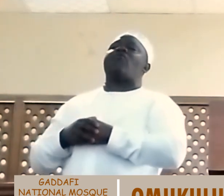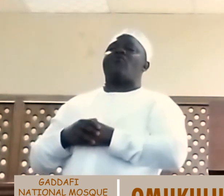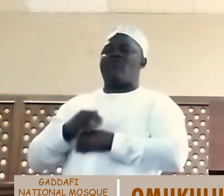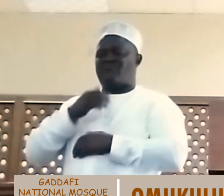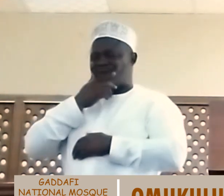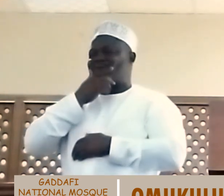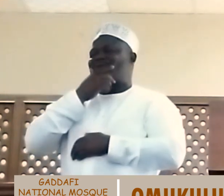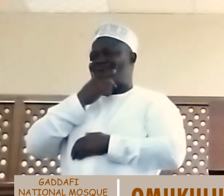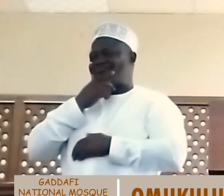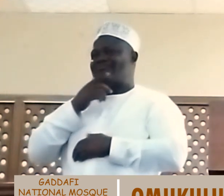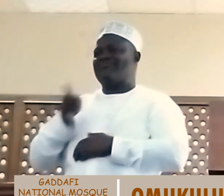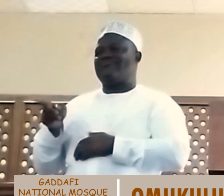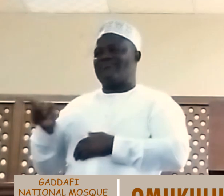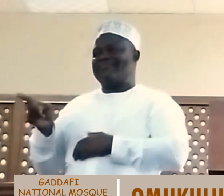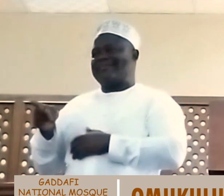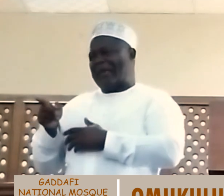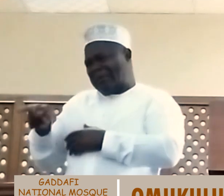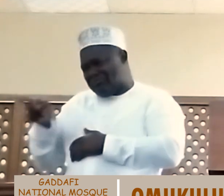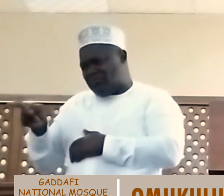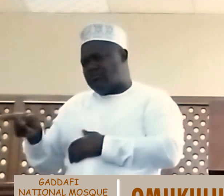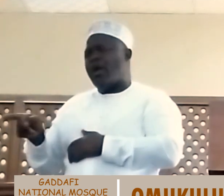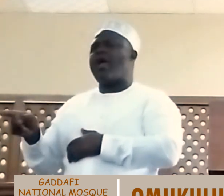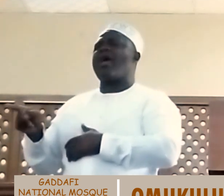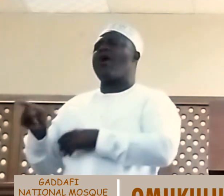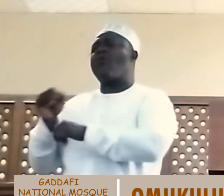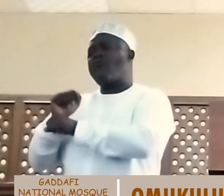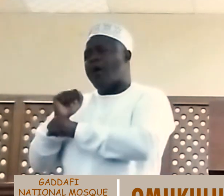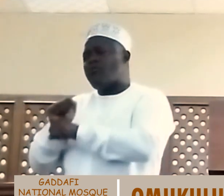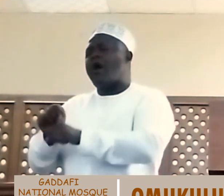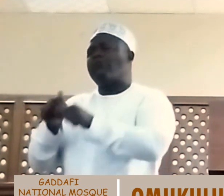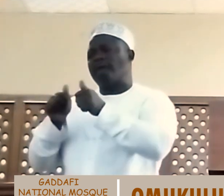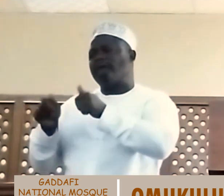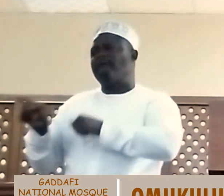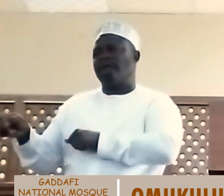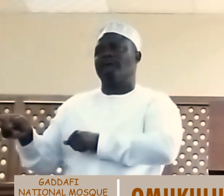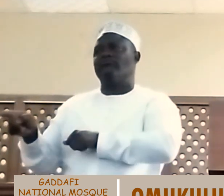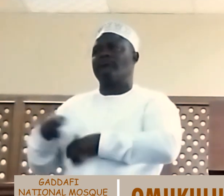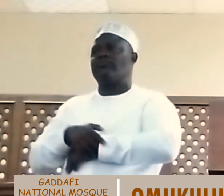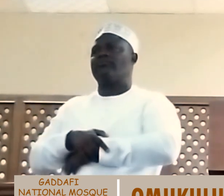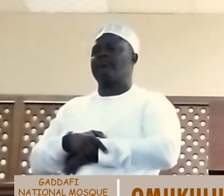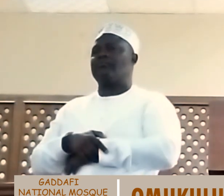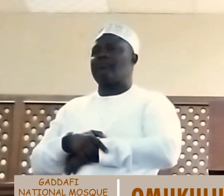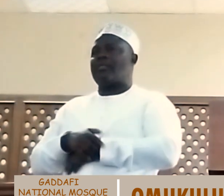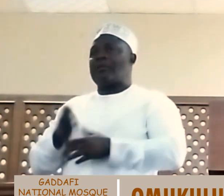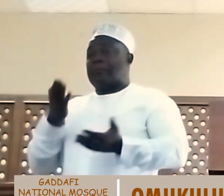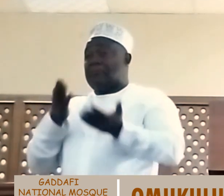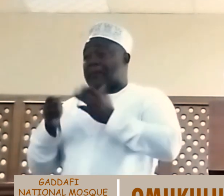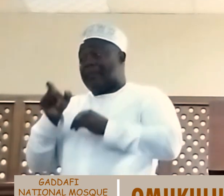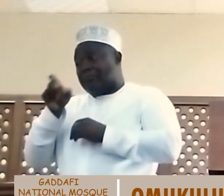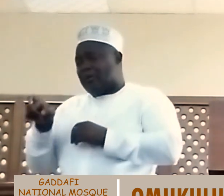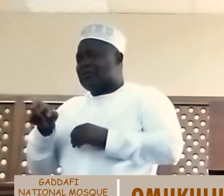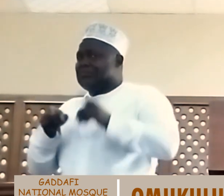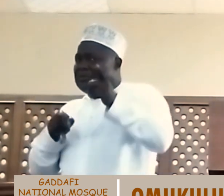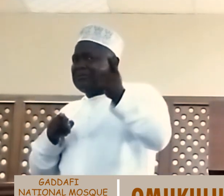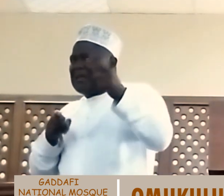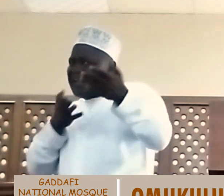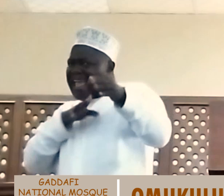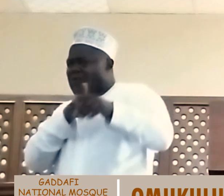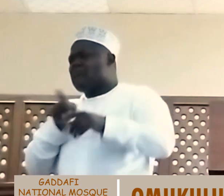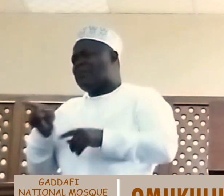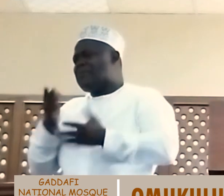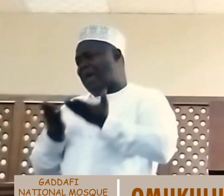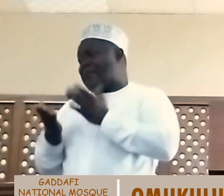oo ekintu kino gundi yakikolanga bw'ati singa gundi abaddewo kino kyandibadde bwe